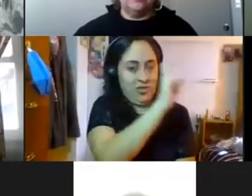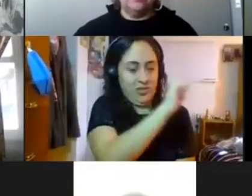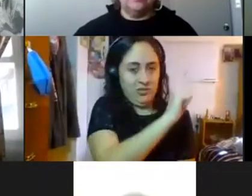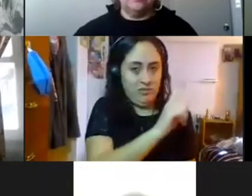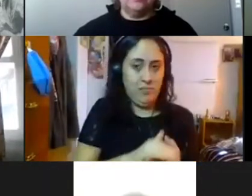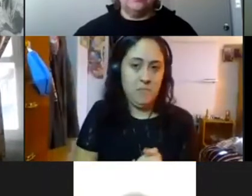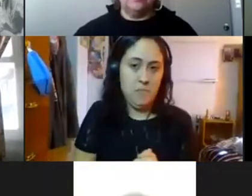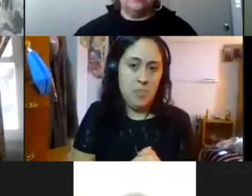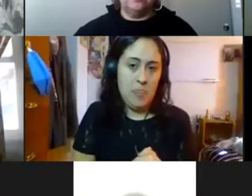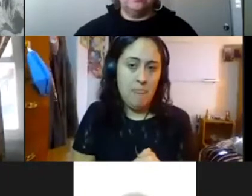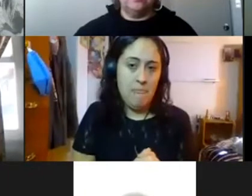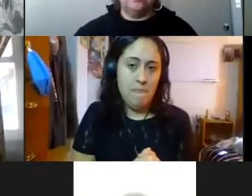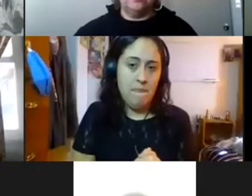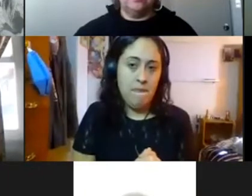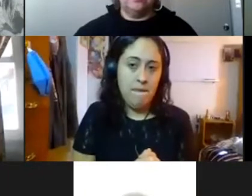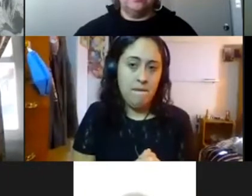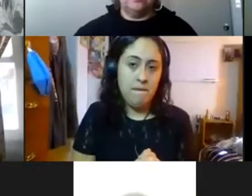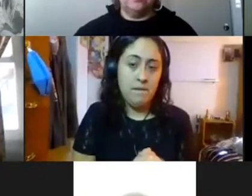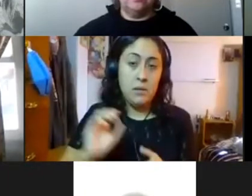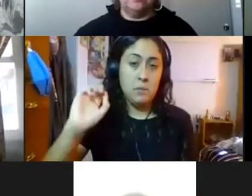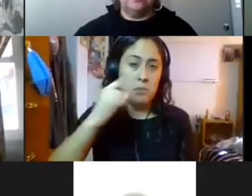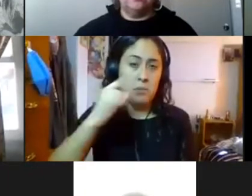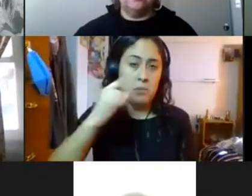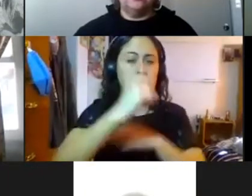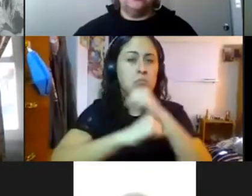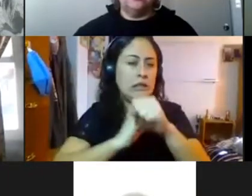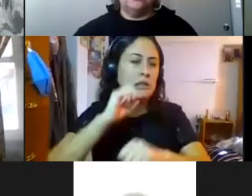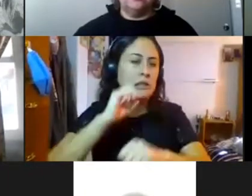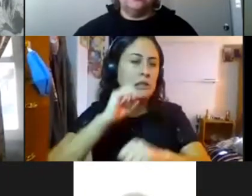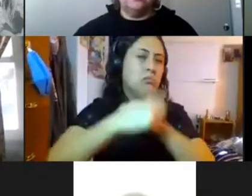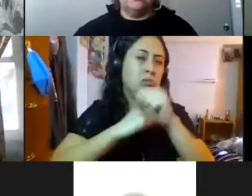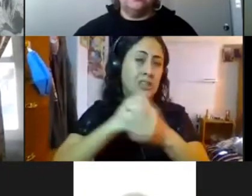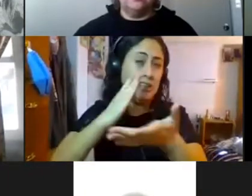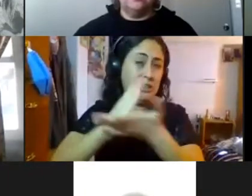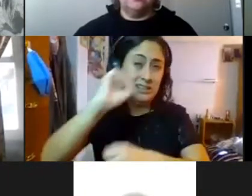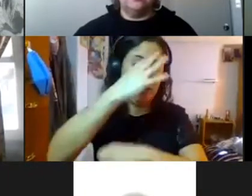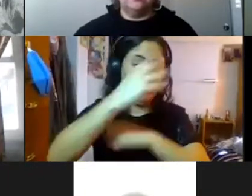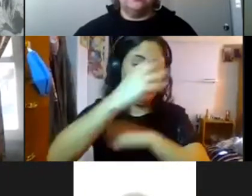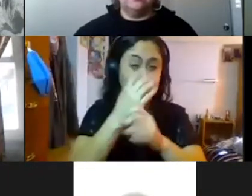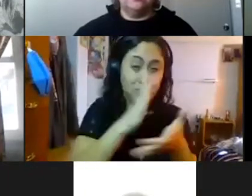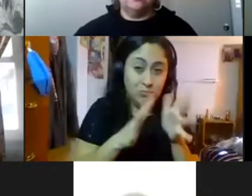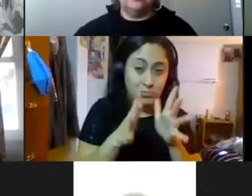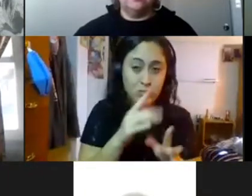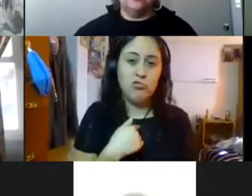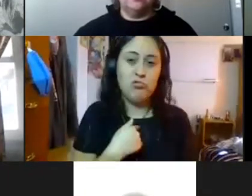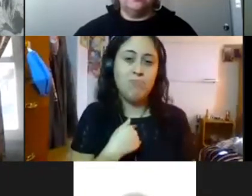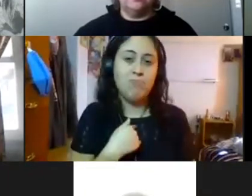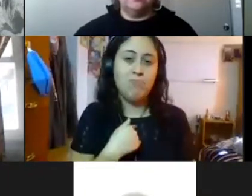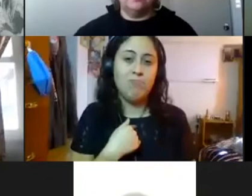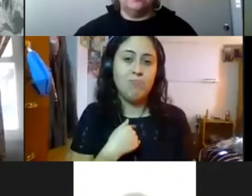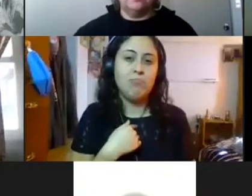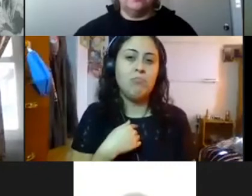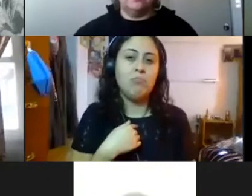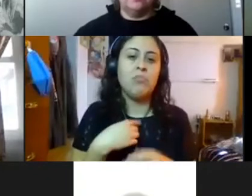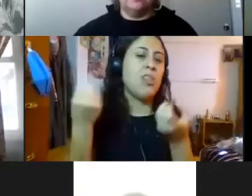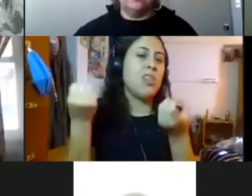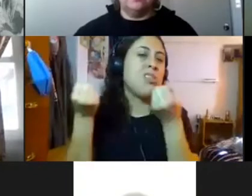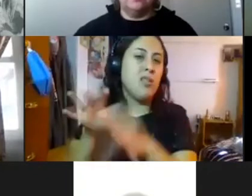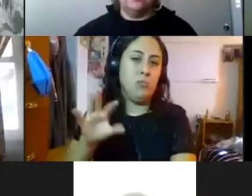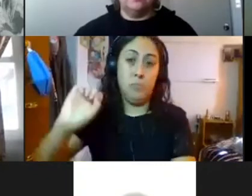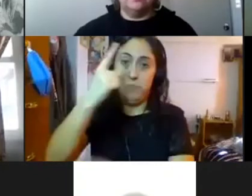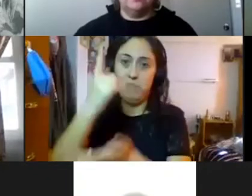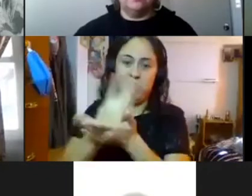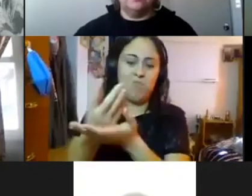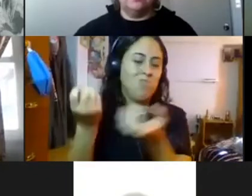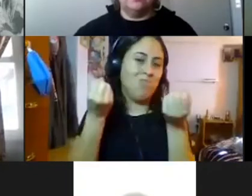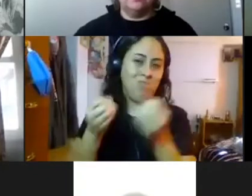Fue, no sé, los primeros 5 años de trabajo. Yo ya no estaba en la primera escuela donde había estado antes,